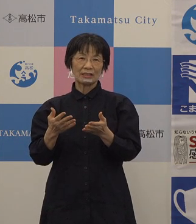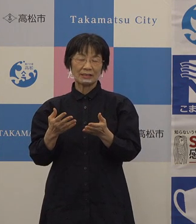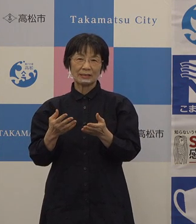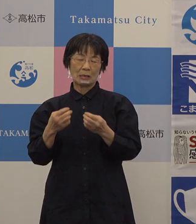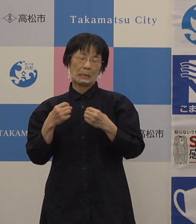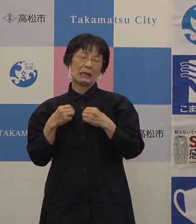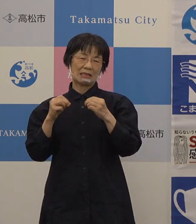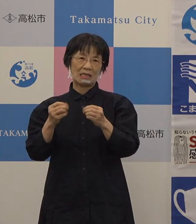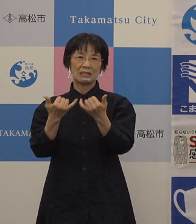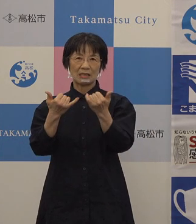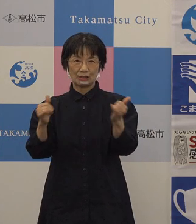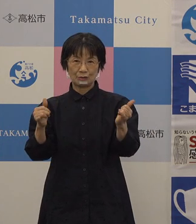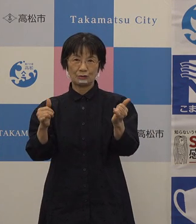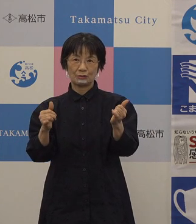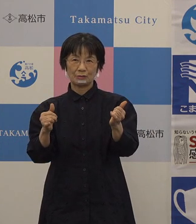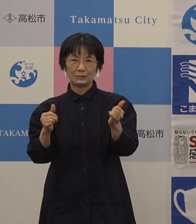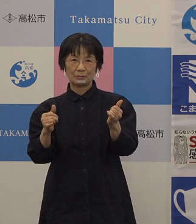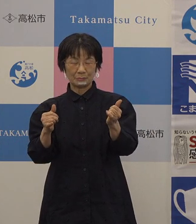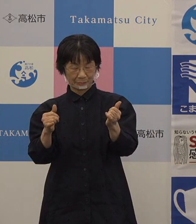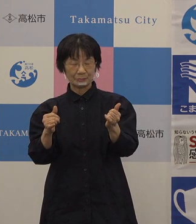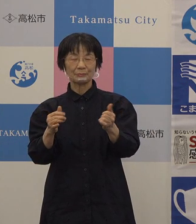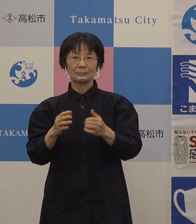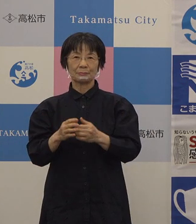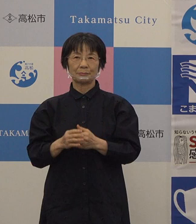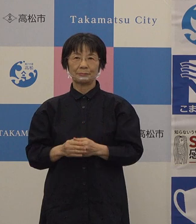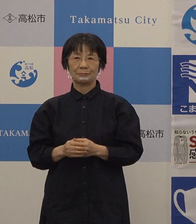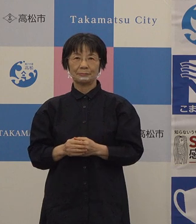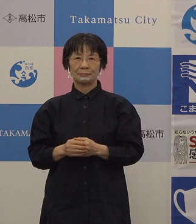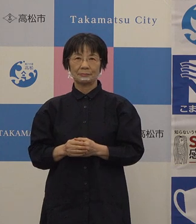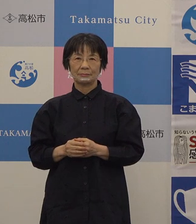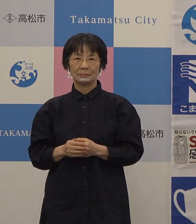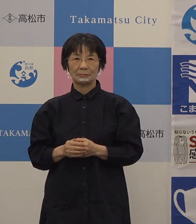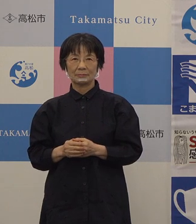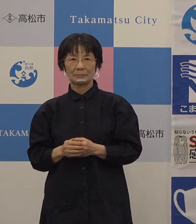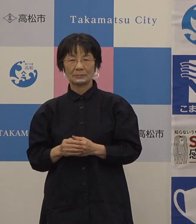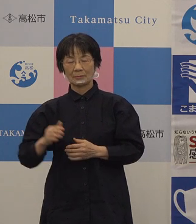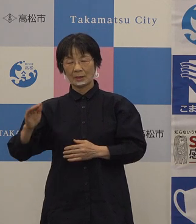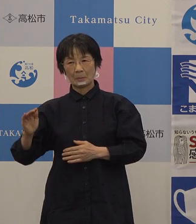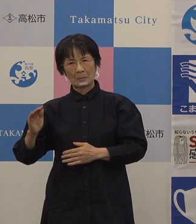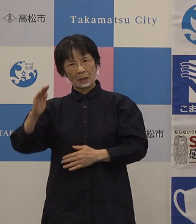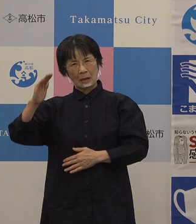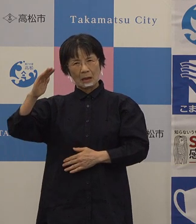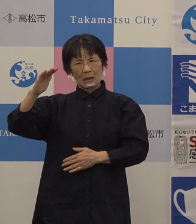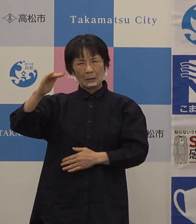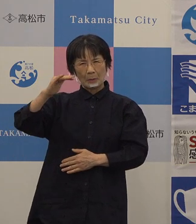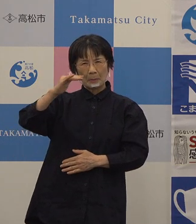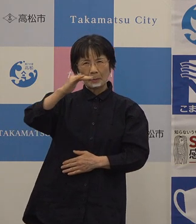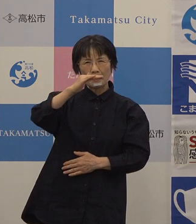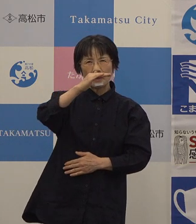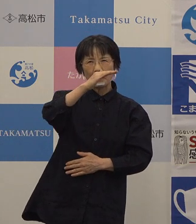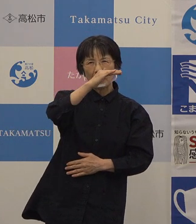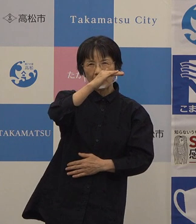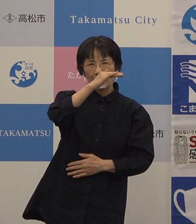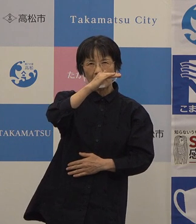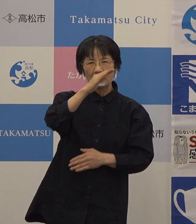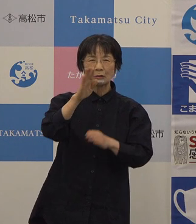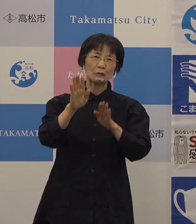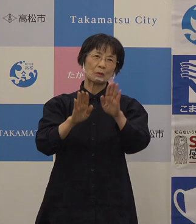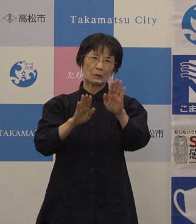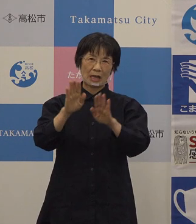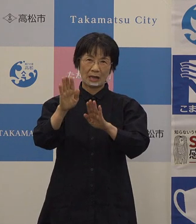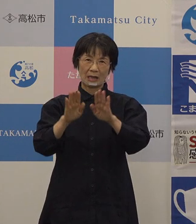べております。見ていただいて分かりますように、まあ、ずっと高止まりで横ばいというのが全体の傾向でございます